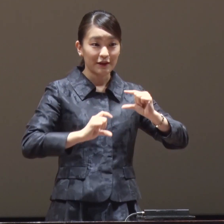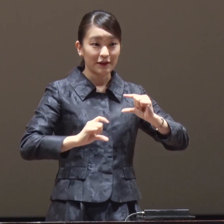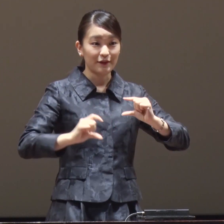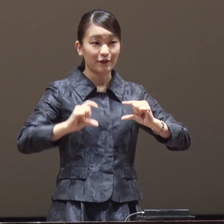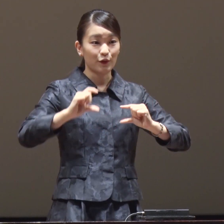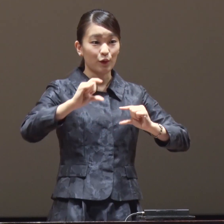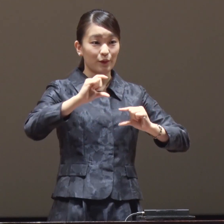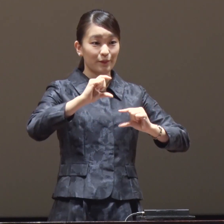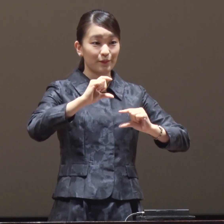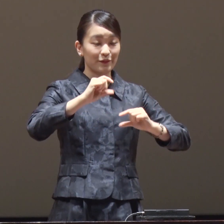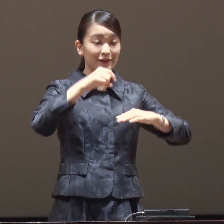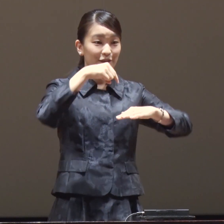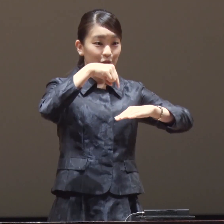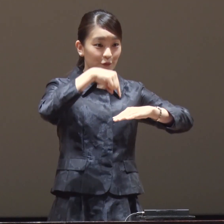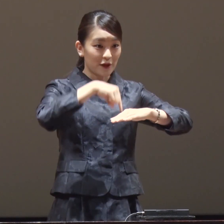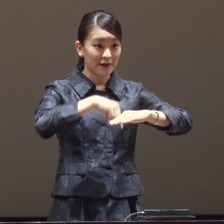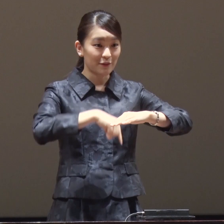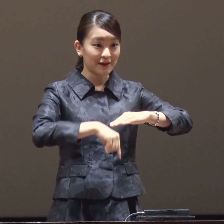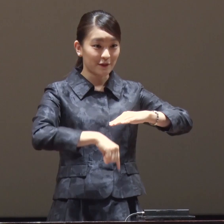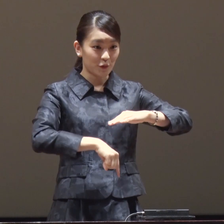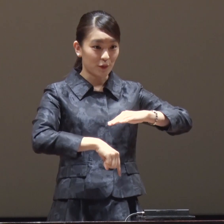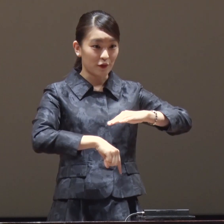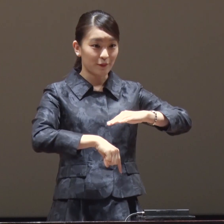一層深まりますことを、